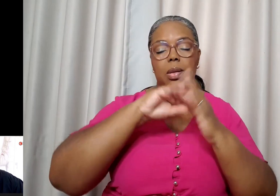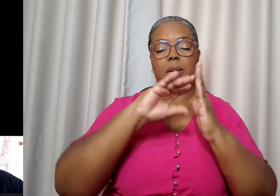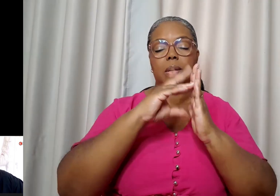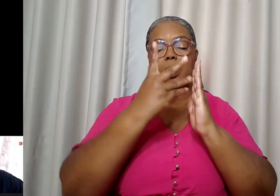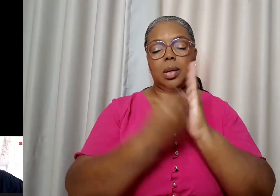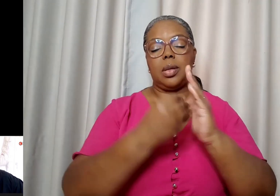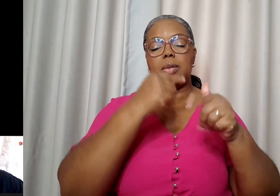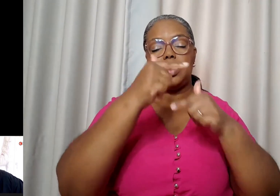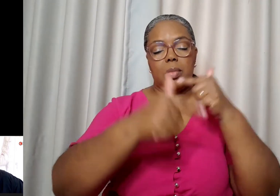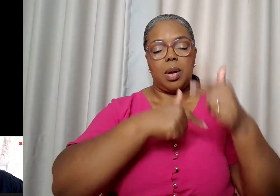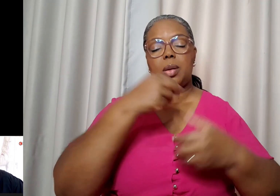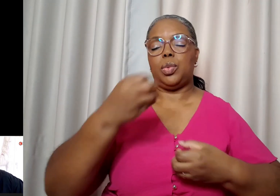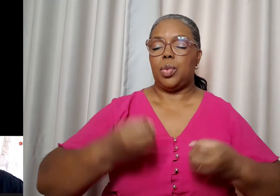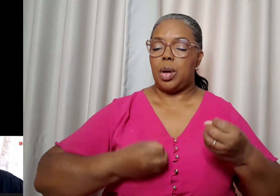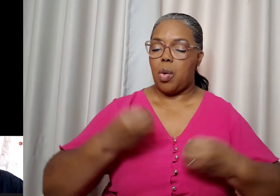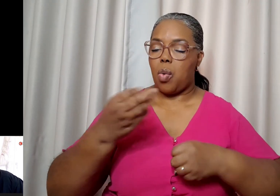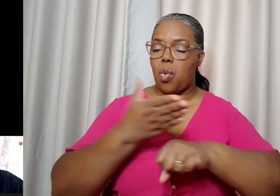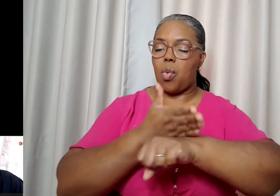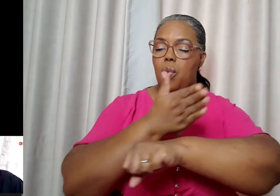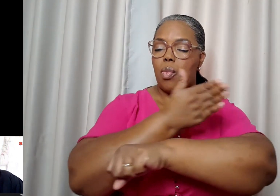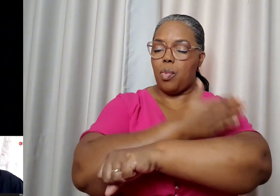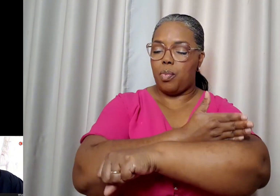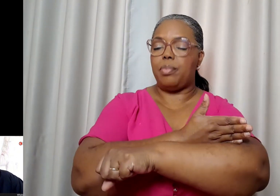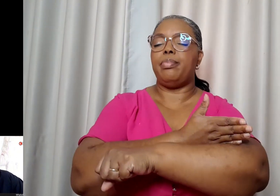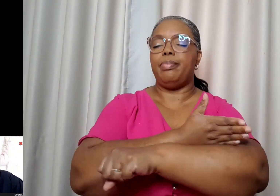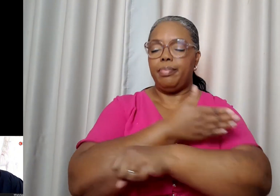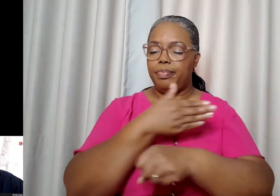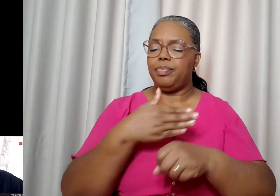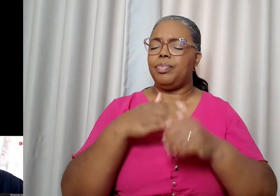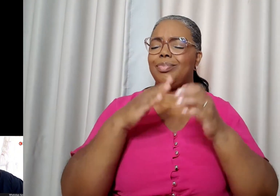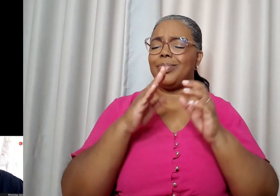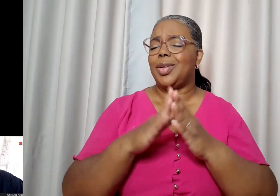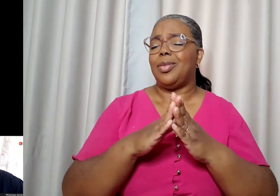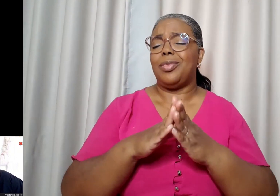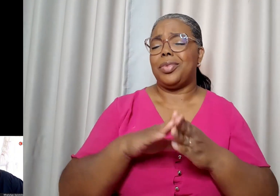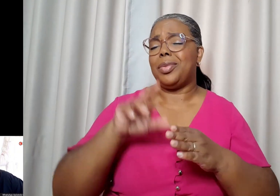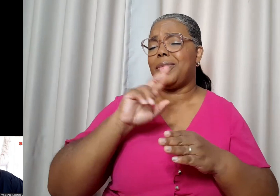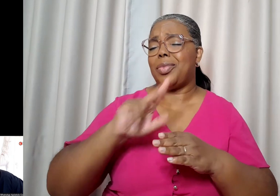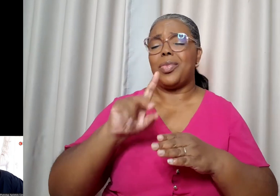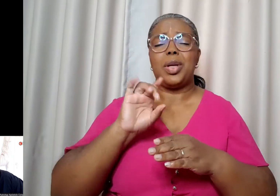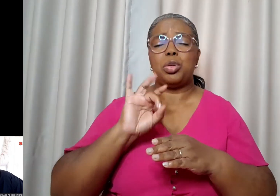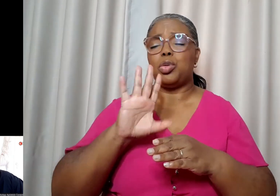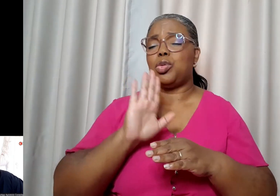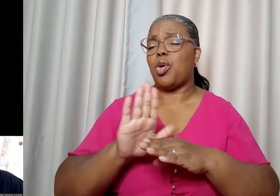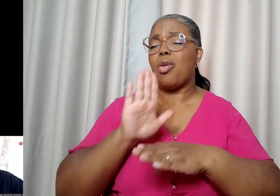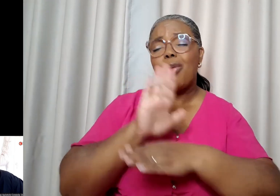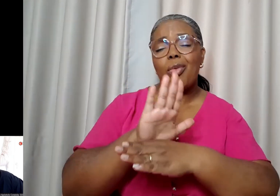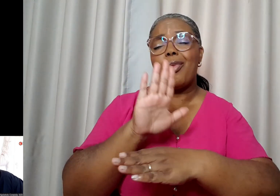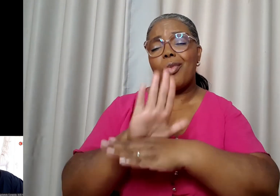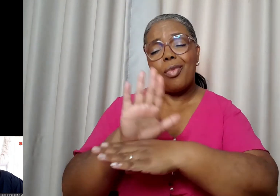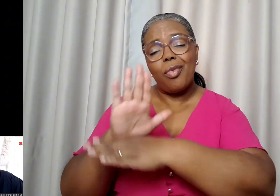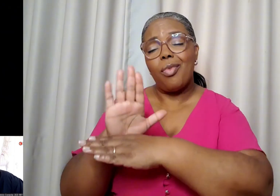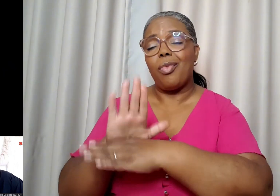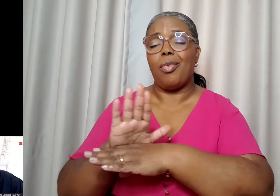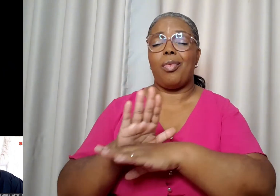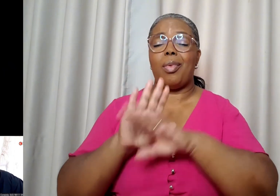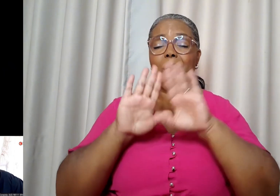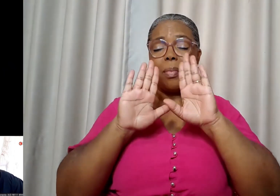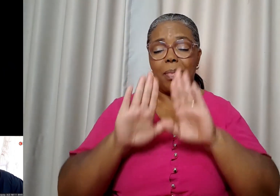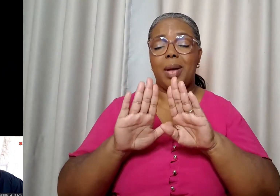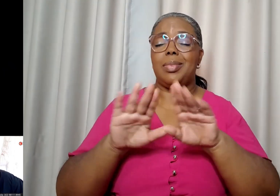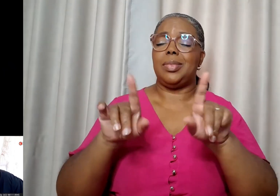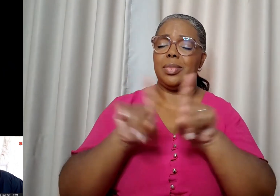obra. Que eles não são só mantenedores, mas eles são aqueles que